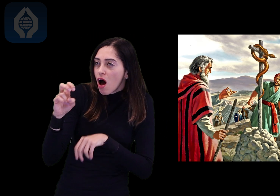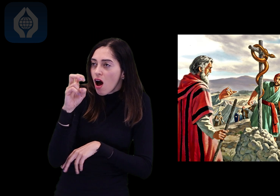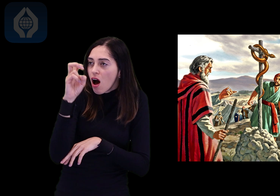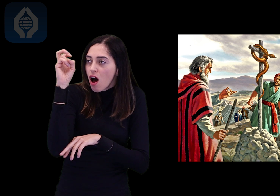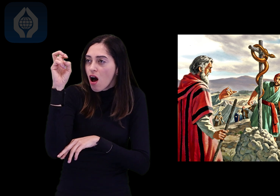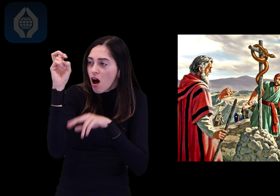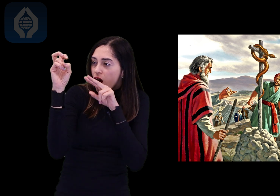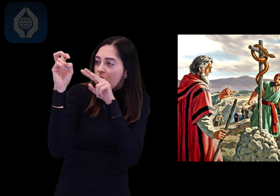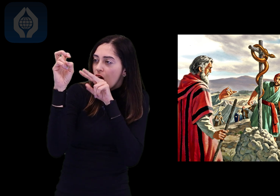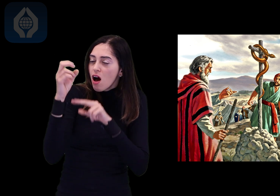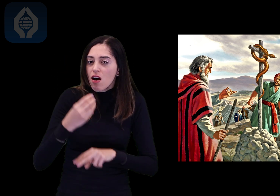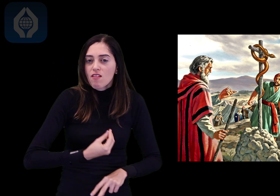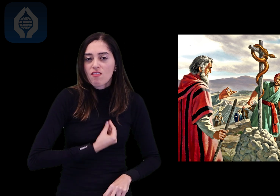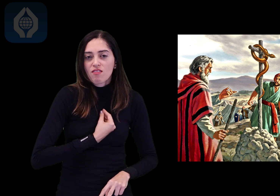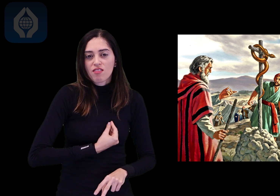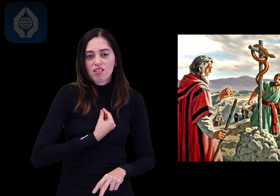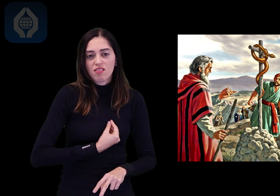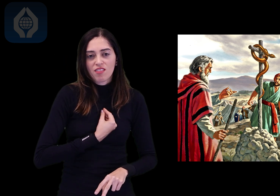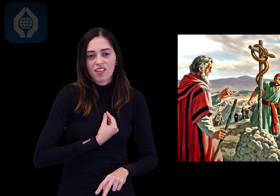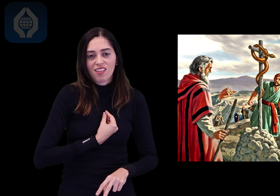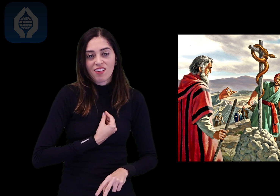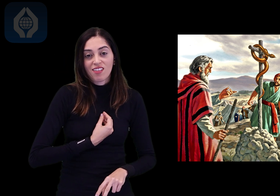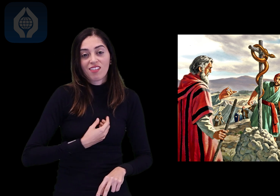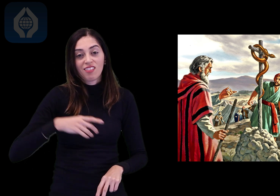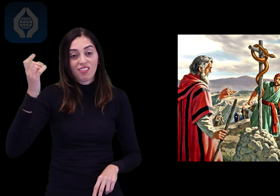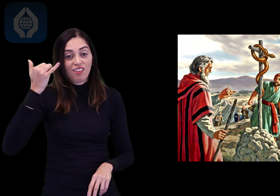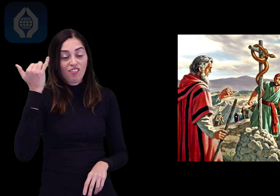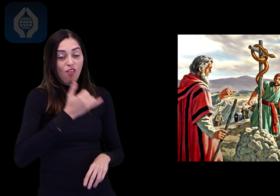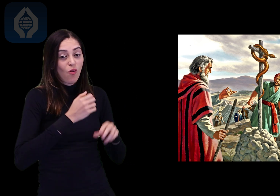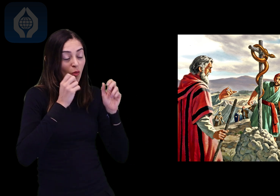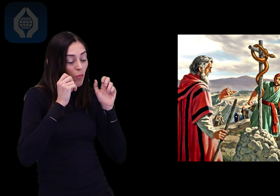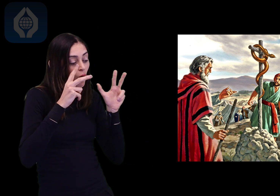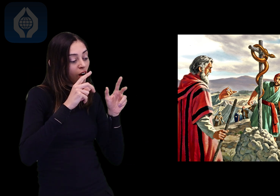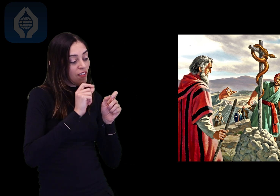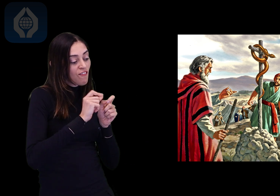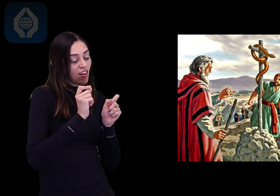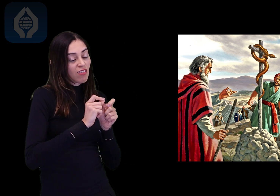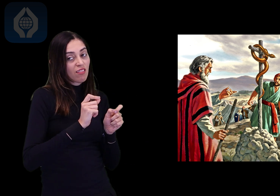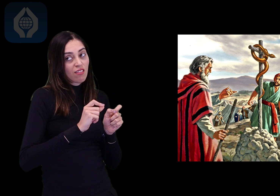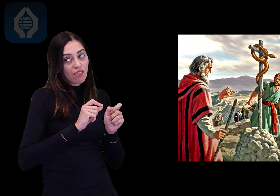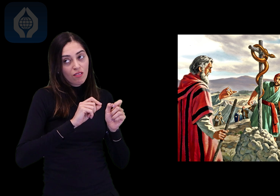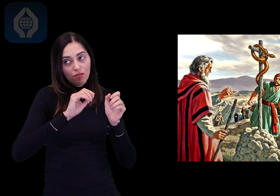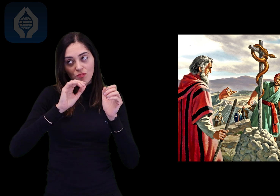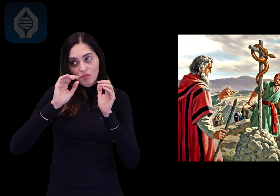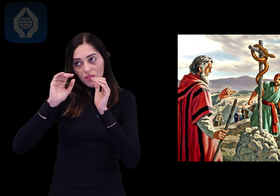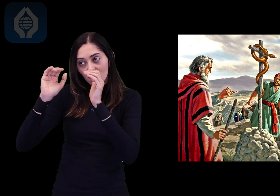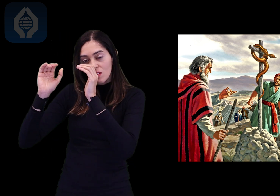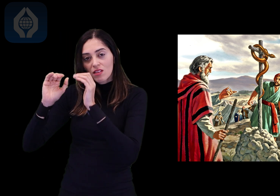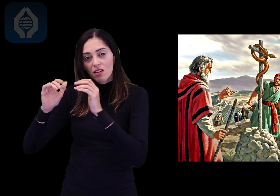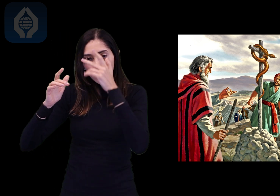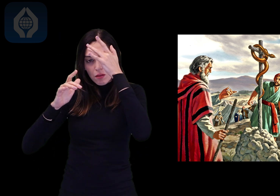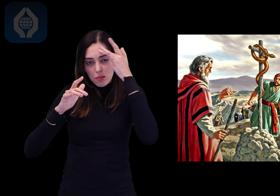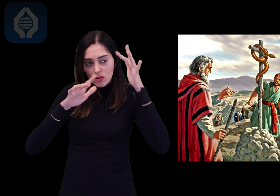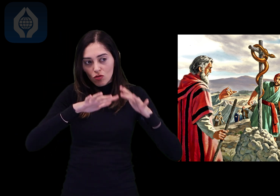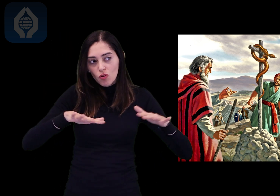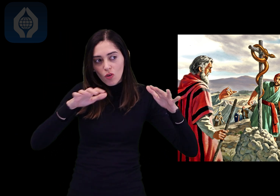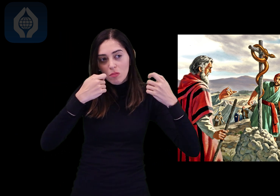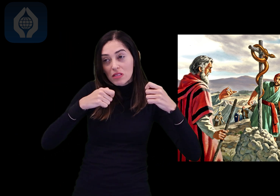lhes disse que cada um descobrisse sua própria maneira de ser curado. Ele disse a Moisés o que fazer. Moisés tinha que fazer o que Deus disse